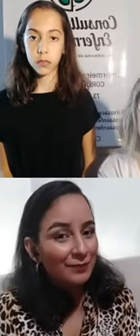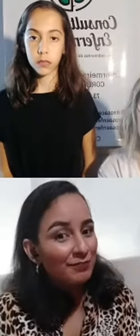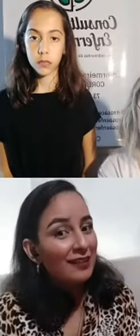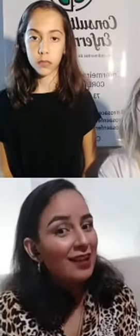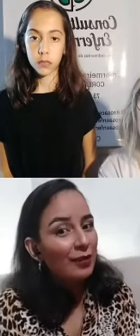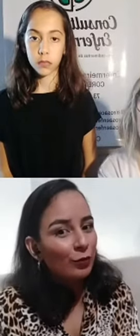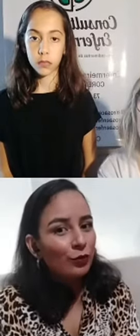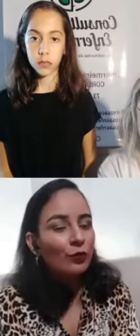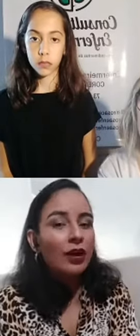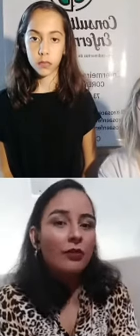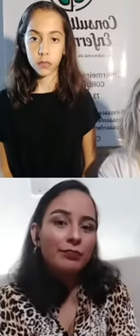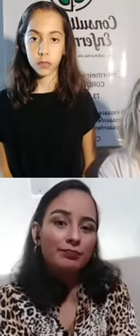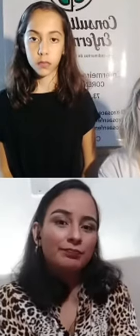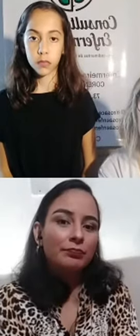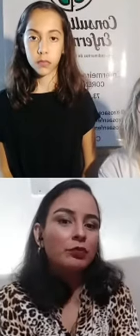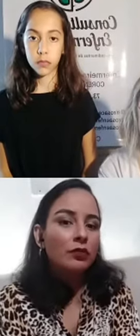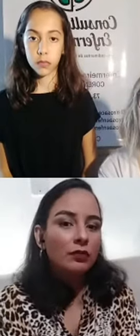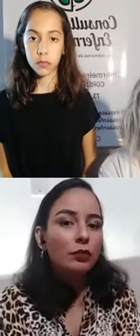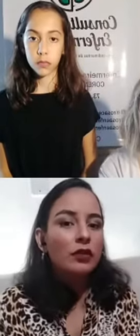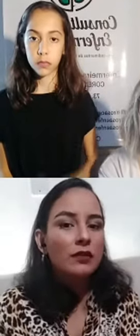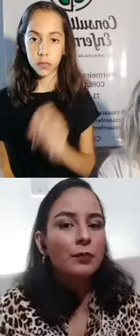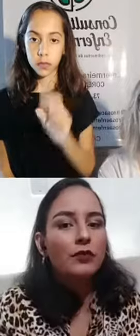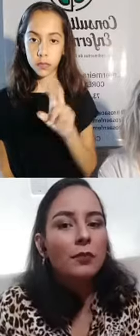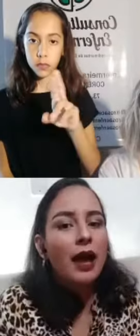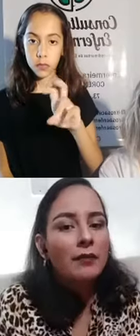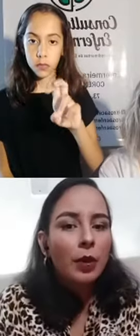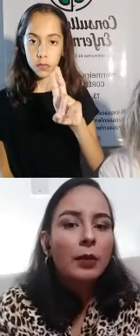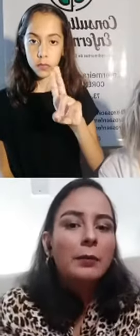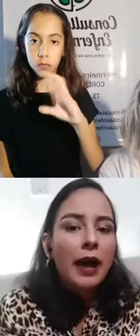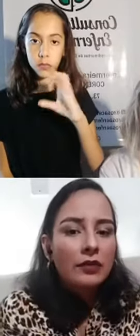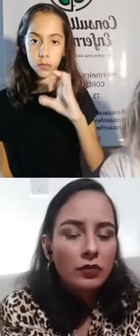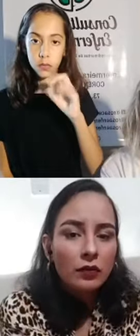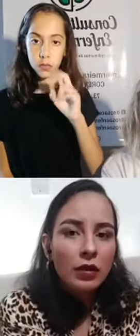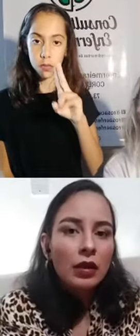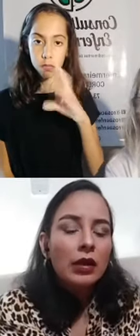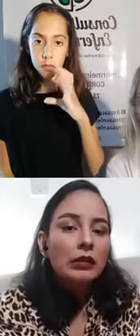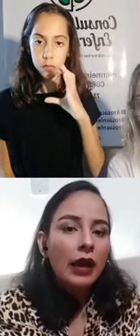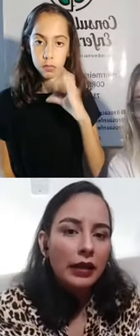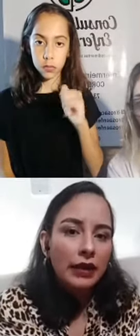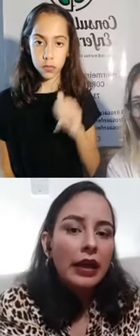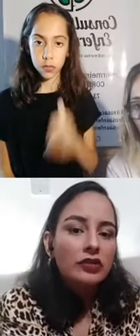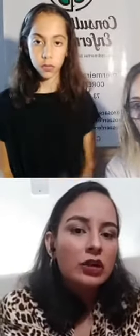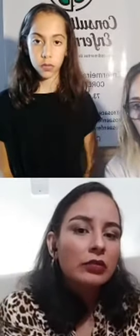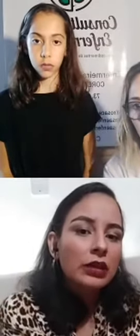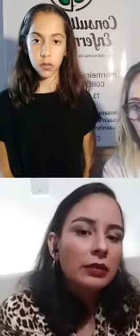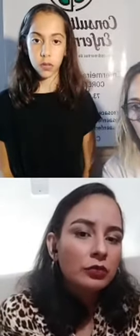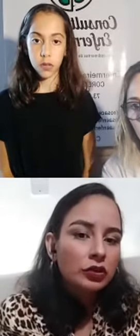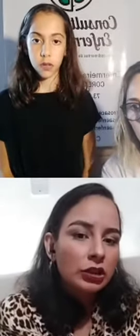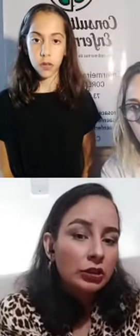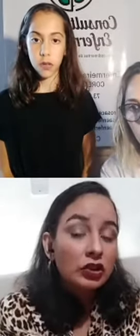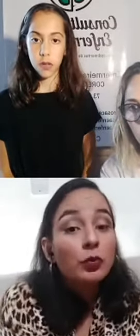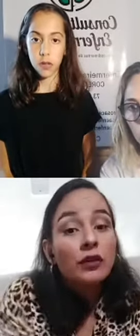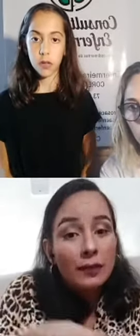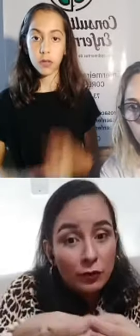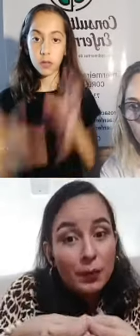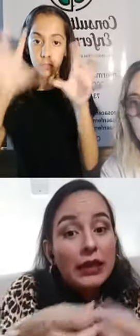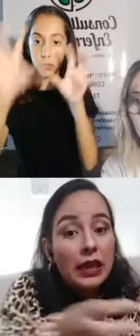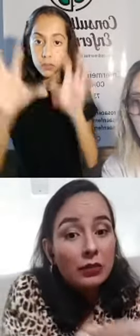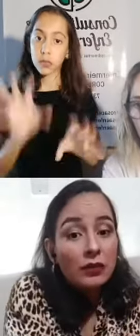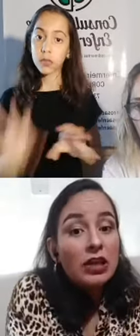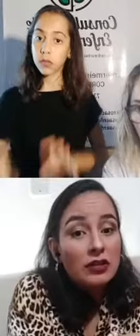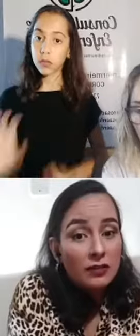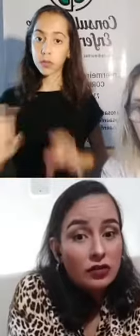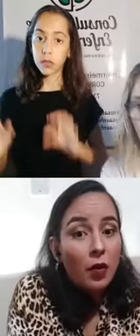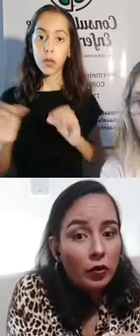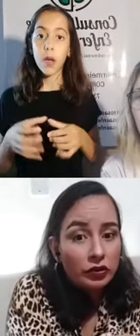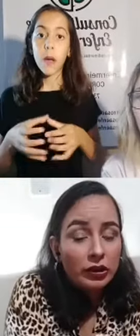né? Pense aí, Uruçuca é um dos municípios mais problemáticos da região em termos de municípios pequenos